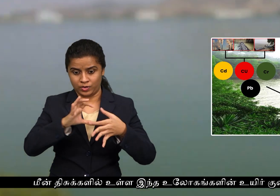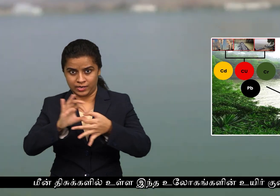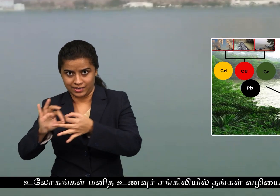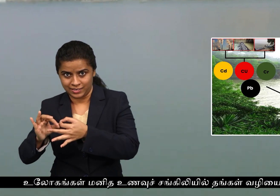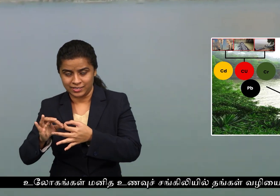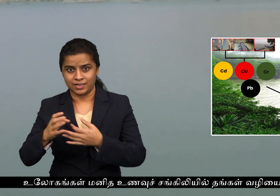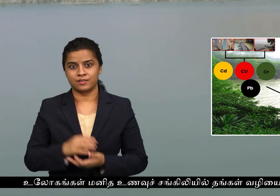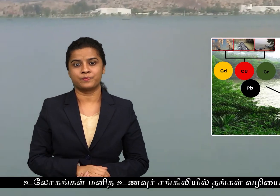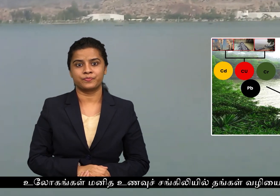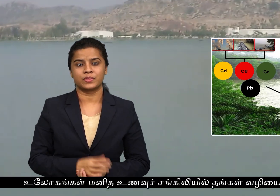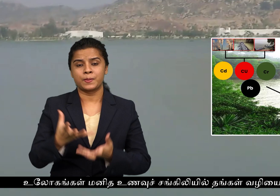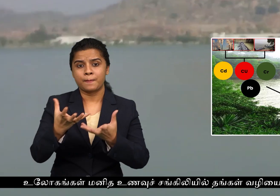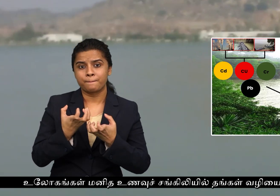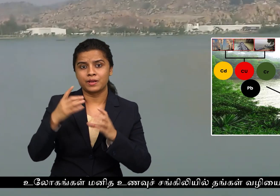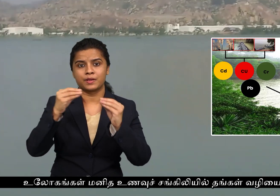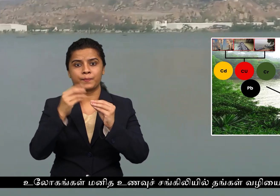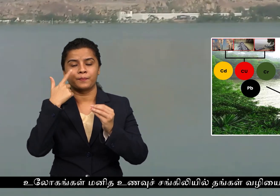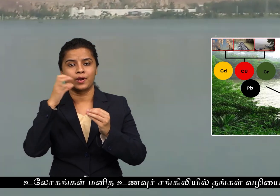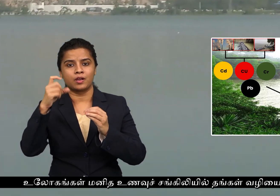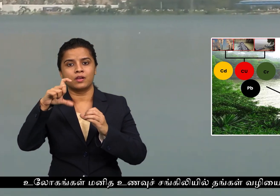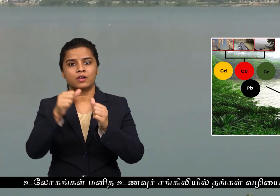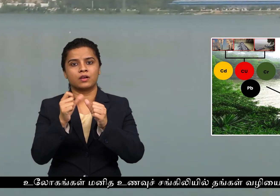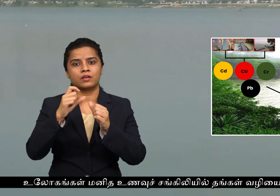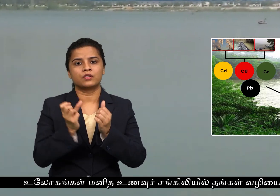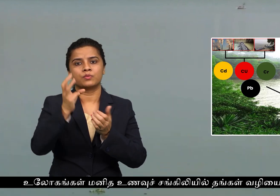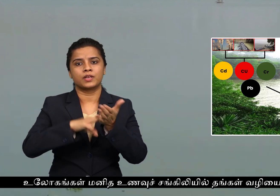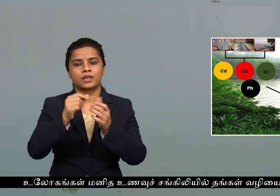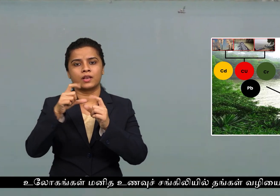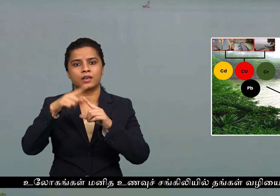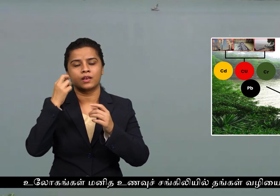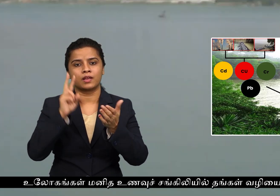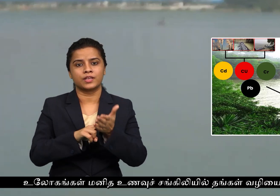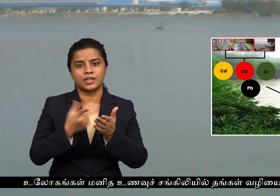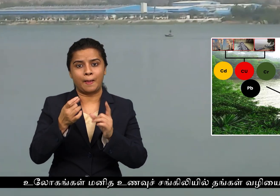கனரக உலோகங்கள் மனித உணவு சங்கிலியில் தங்கள் வழியை கண்டறிய முடியும்.